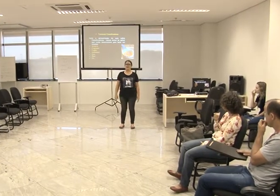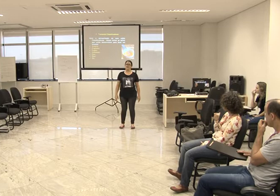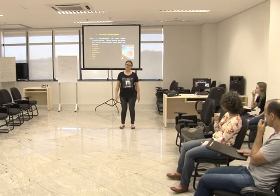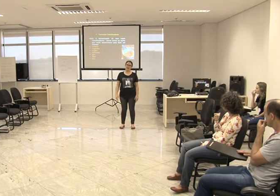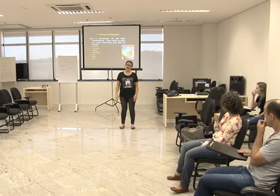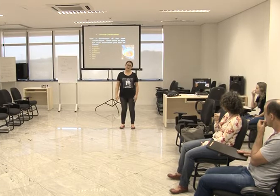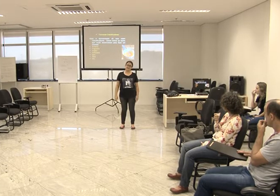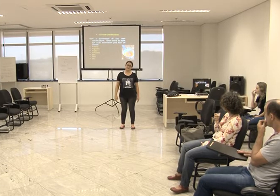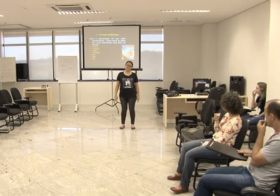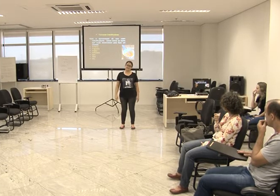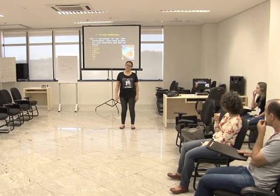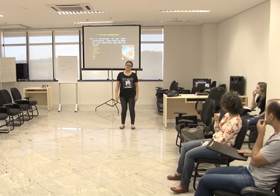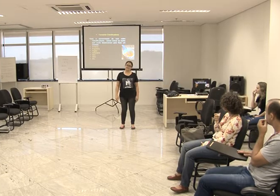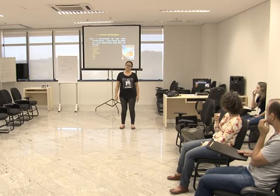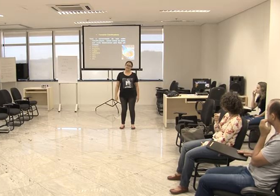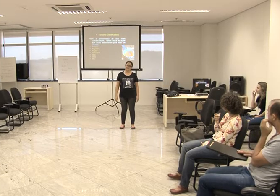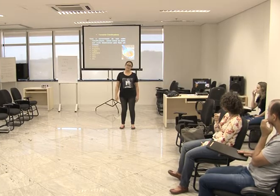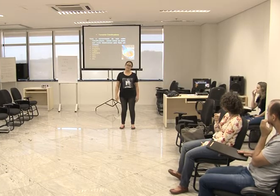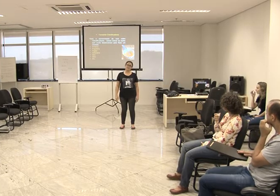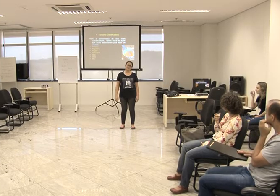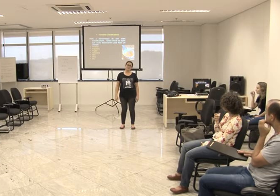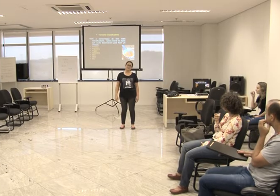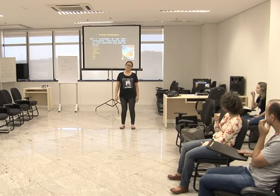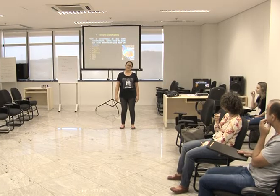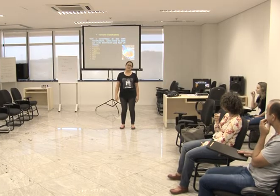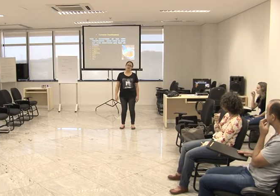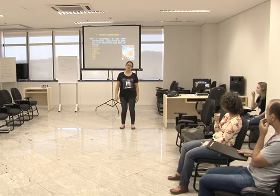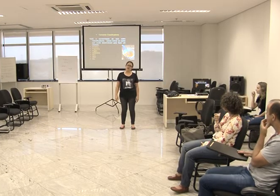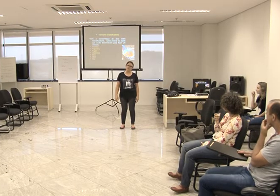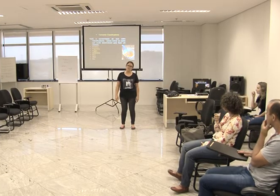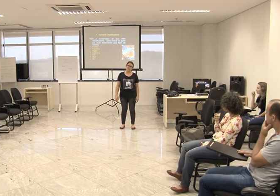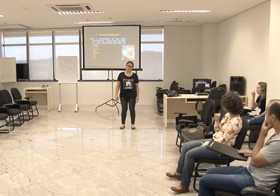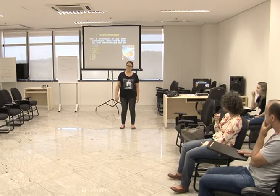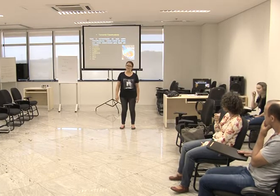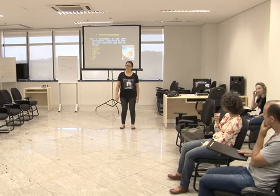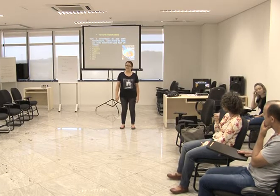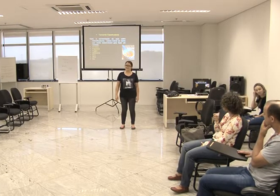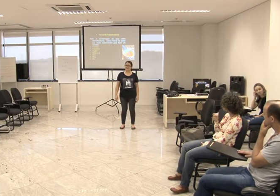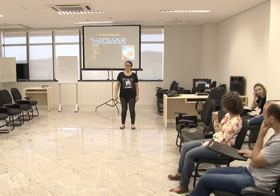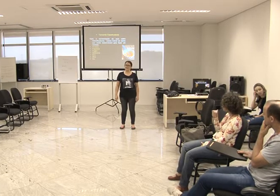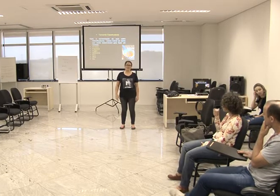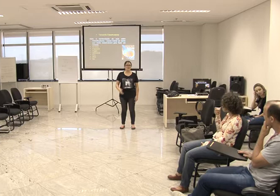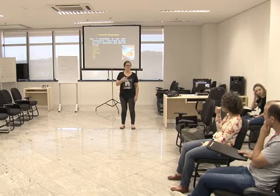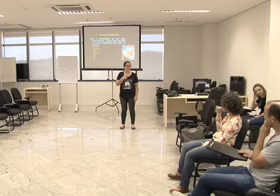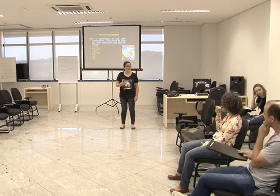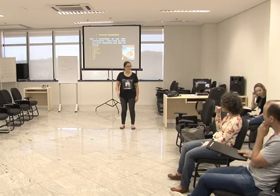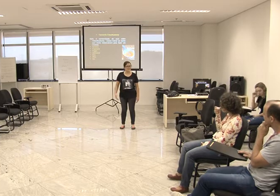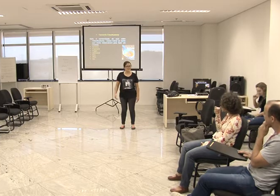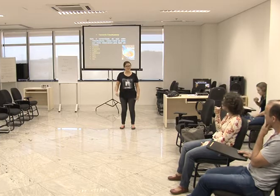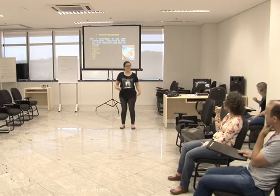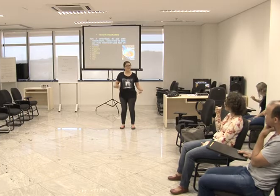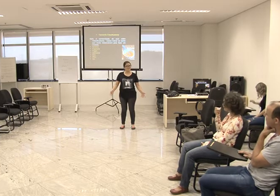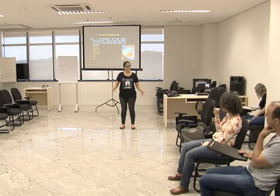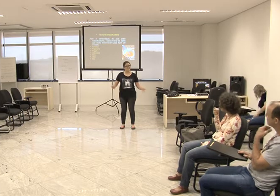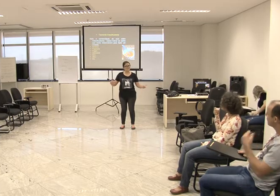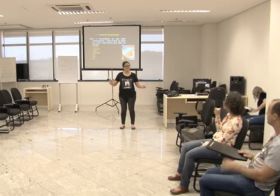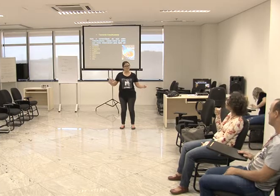vem cá, eu mando essa mulher se lascar agora ou depois? Que coisa abusada, não tá ouvindo todo mundo reclamando